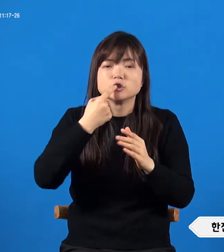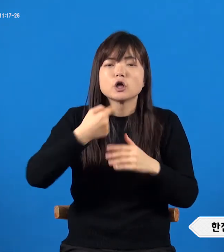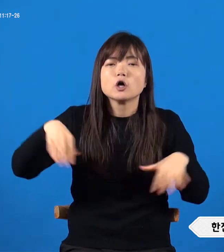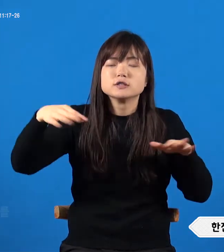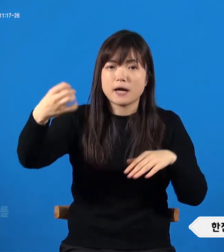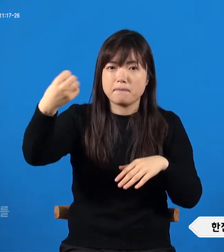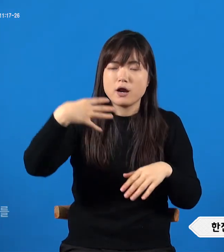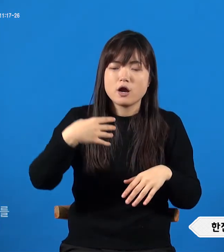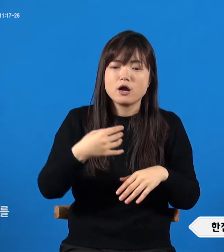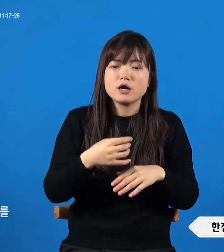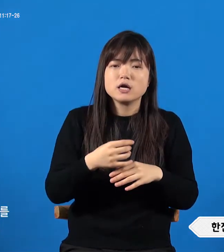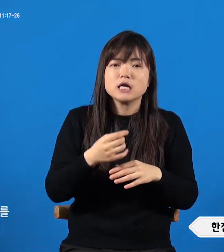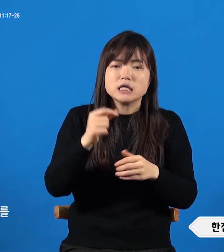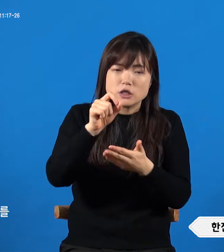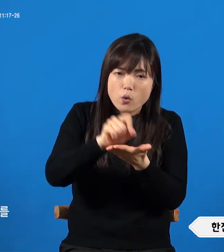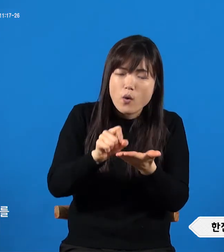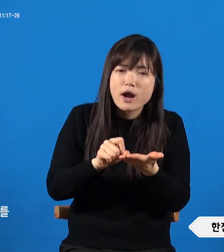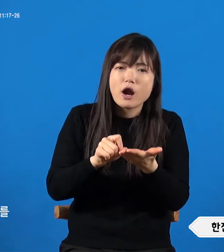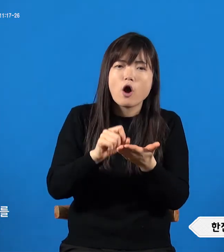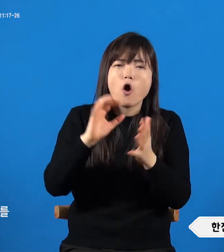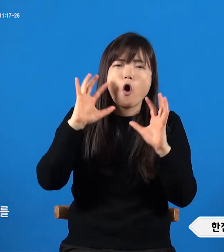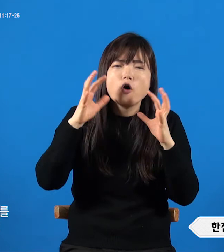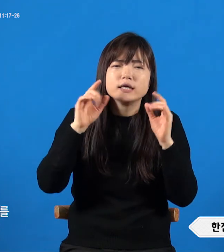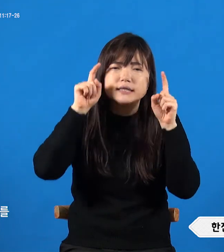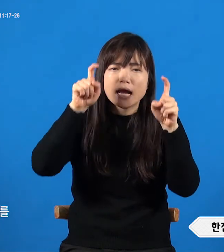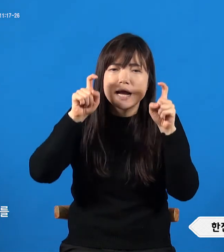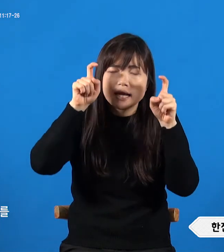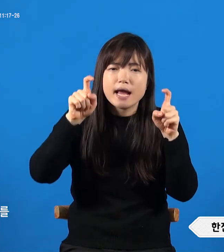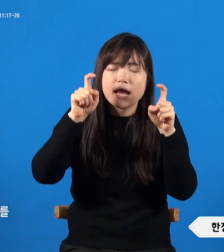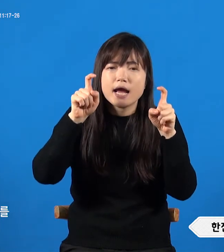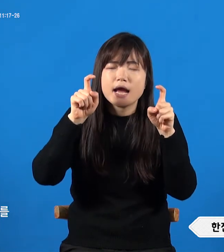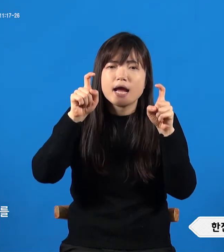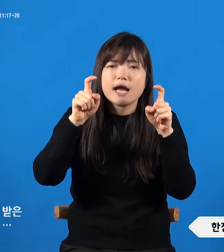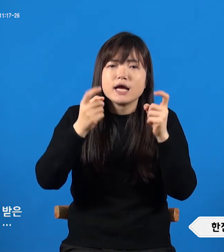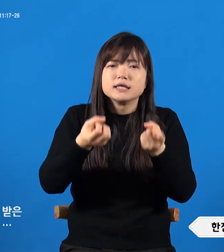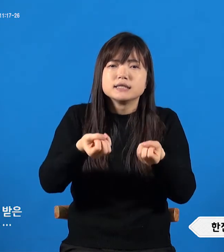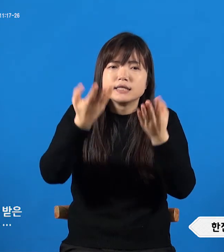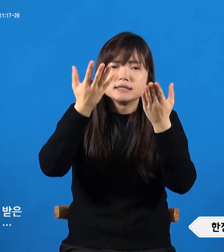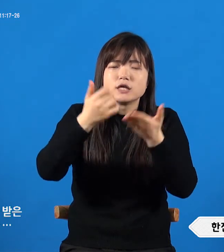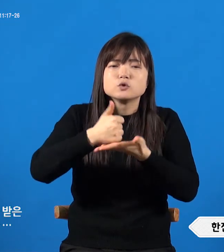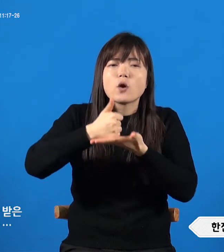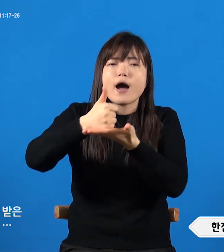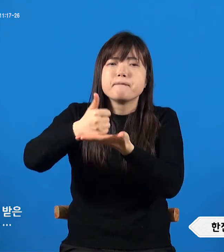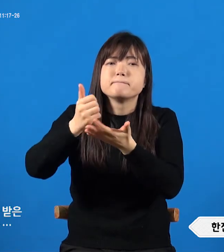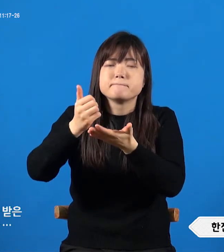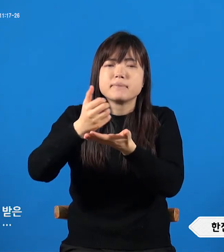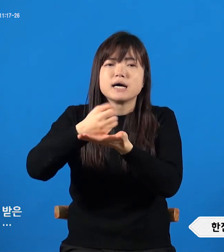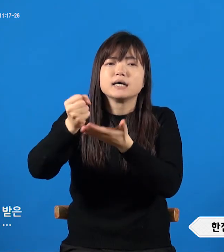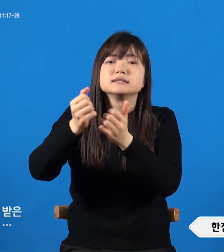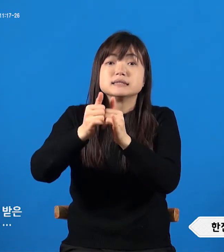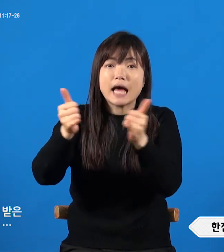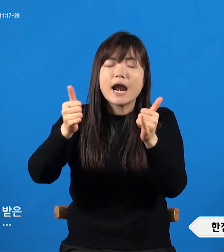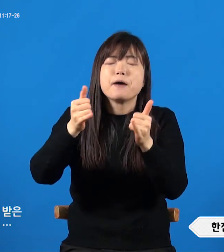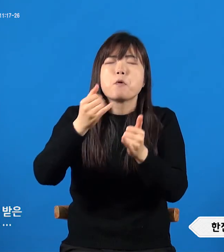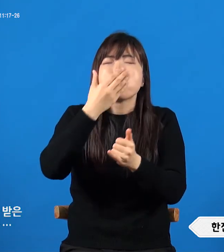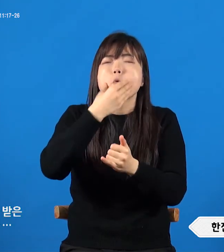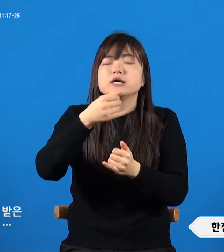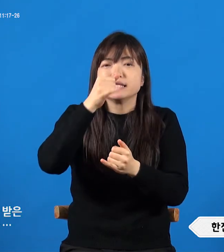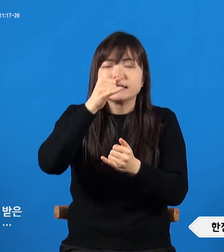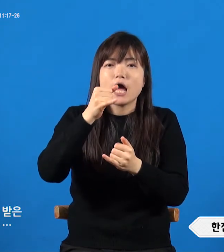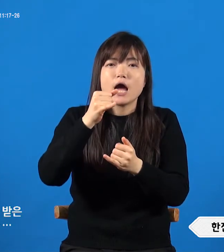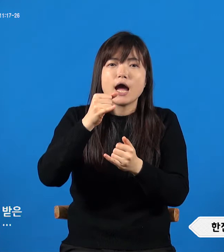말하기를 기록하라. 어린 양의 혼인잔치에 청함을 받은 자들은 복이 있도다. 우리가 천국에 가면 어린